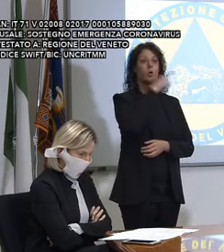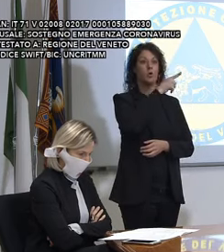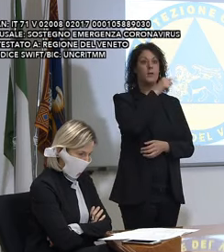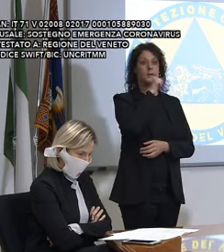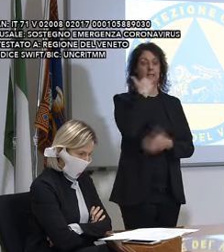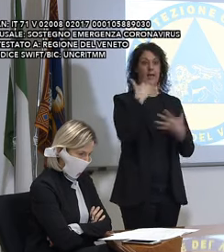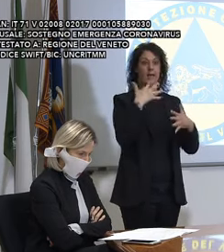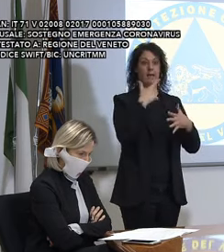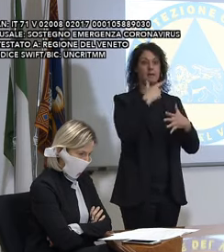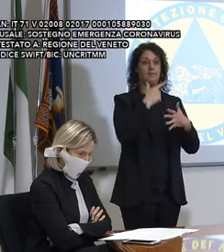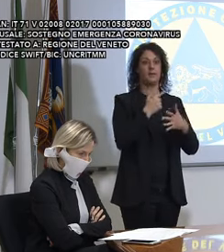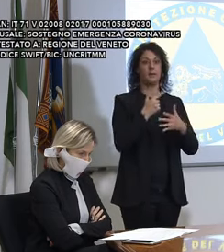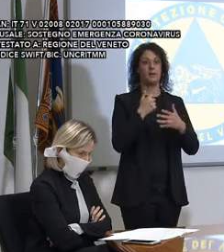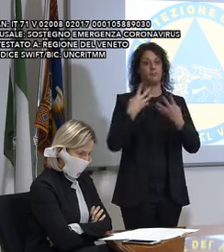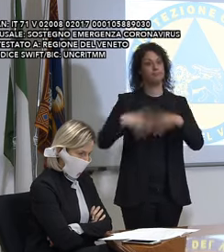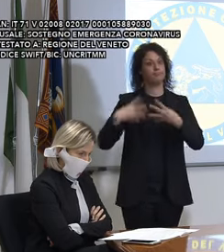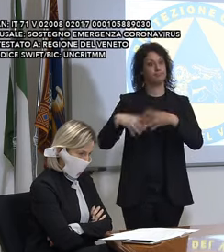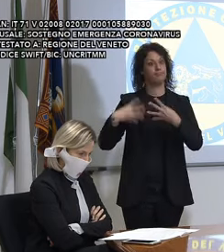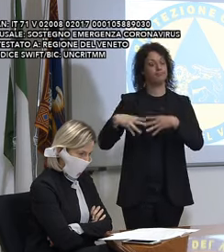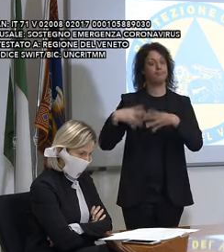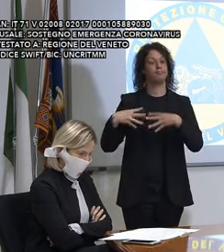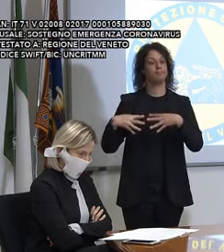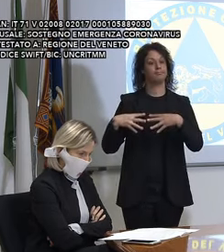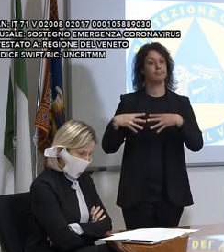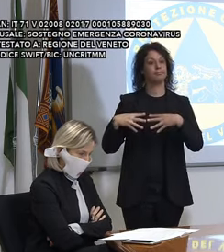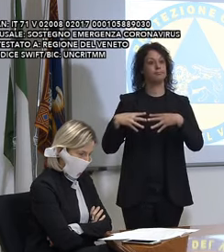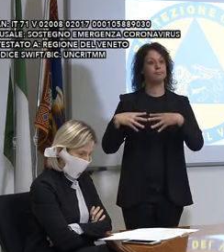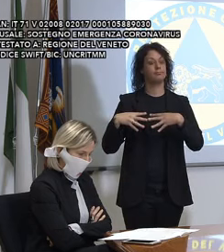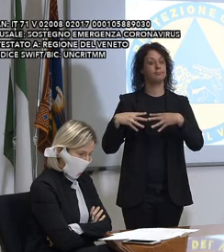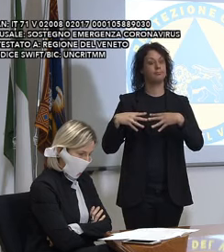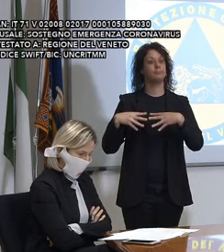verranno processati in quel